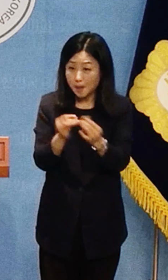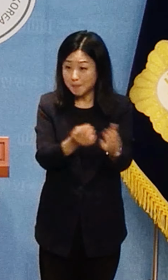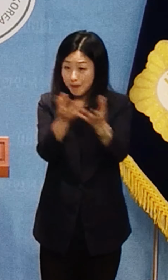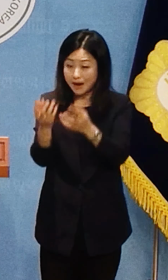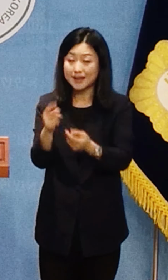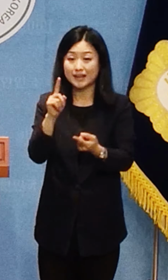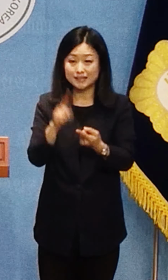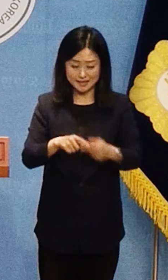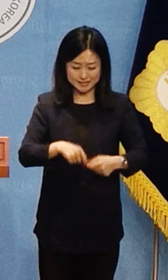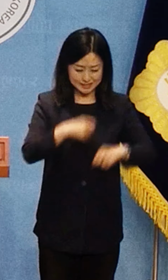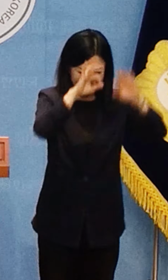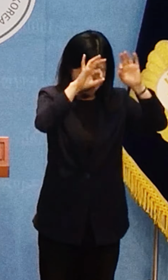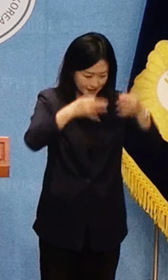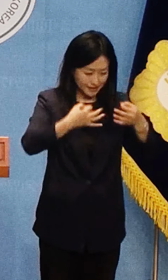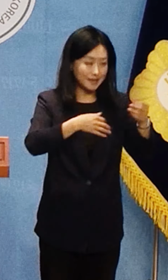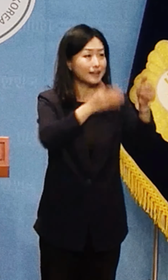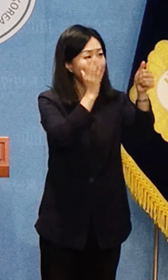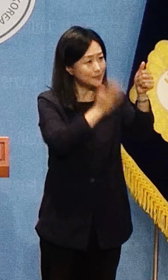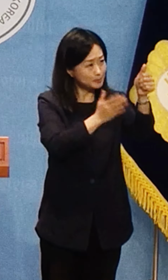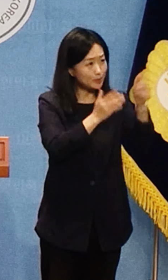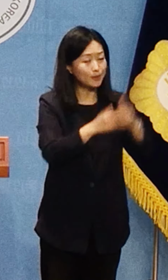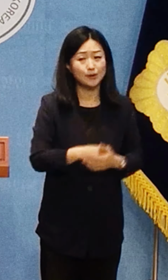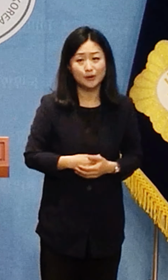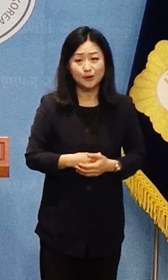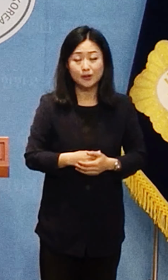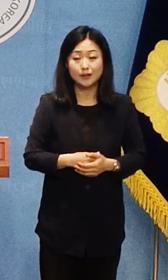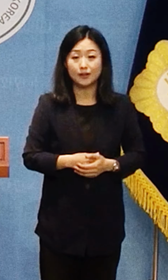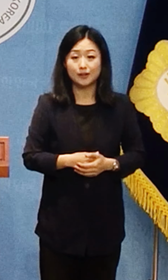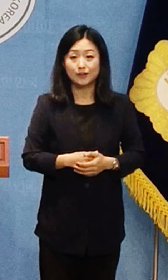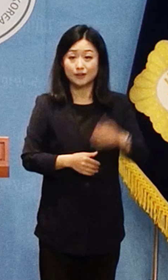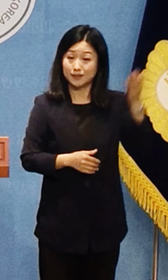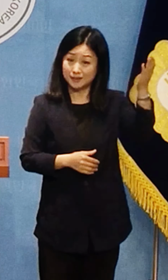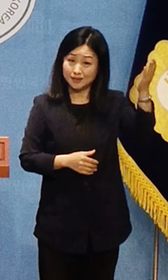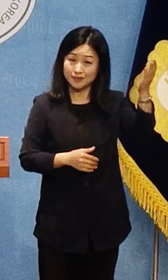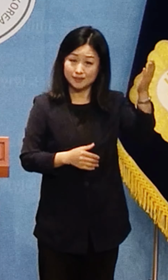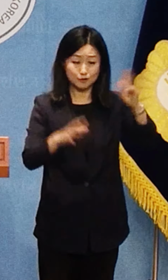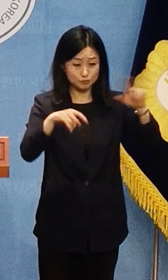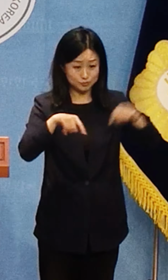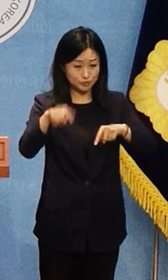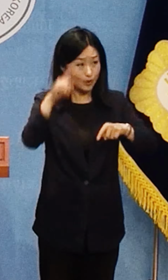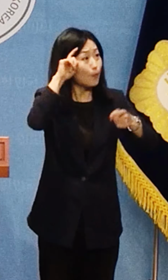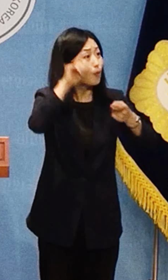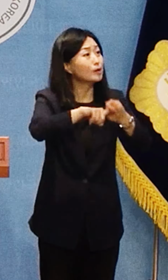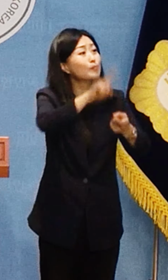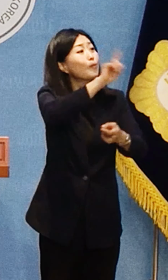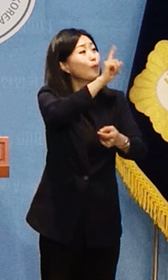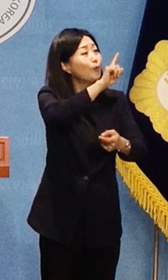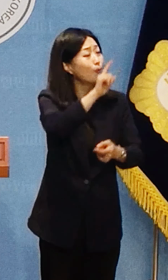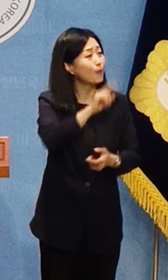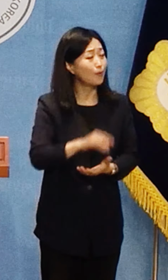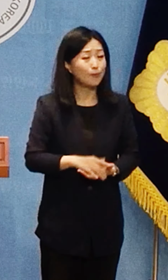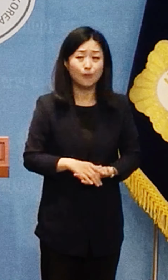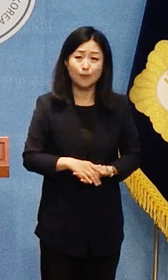대해서 진지하게 성찰해야 합니다 윤 대통령이 국정에 관심이 있습니까 국민의 생명을